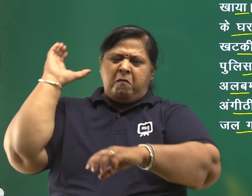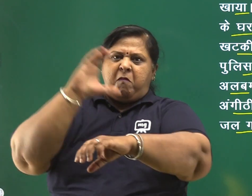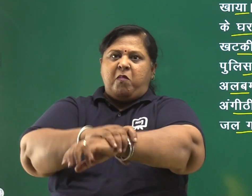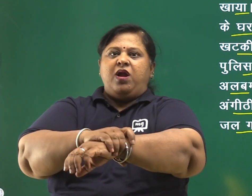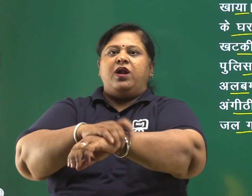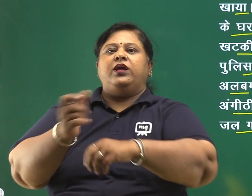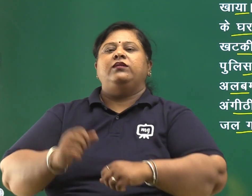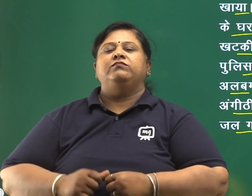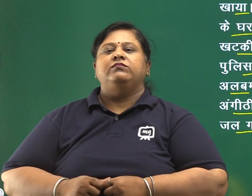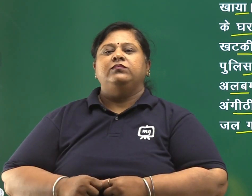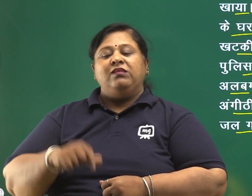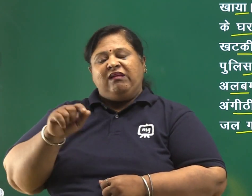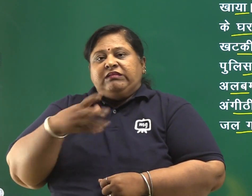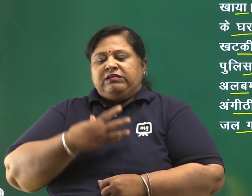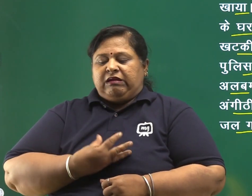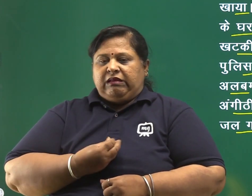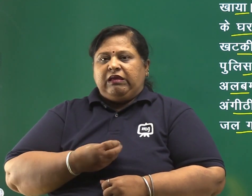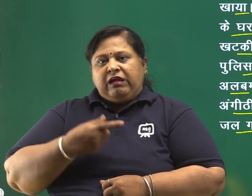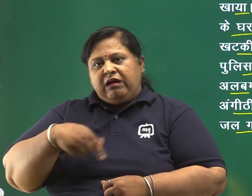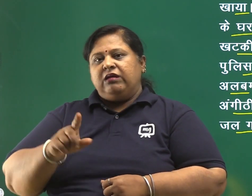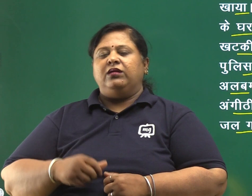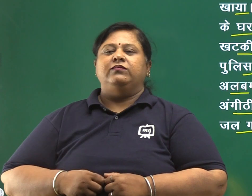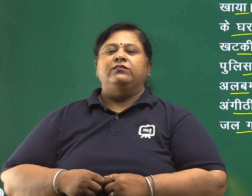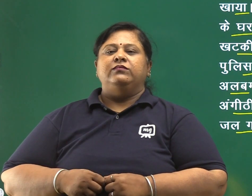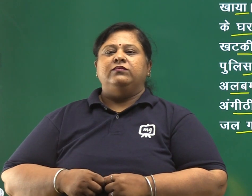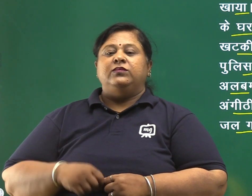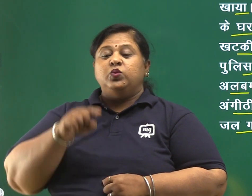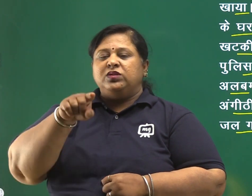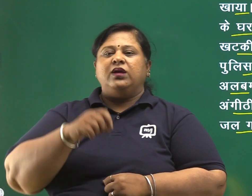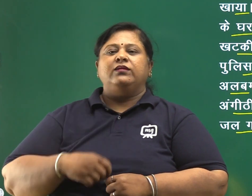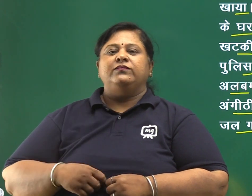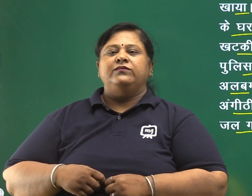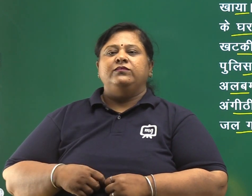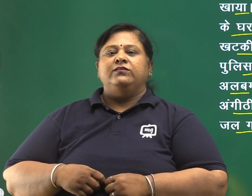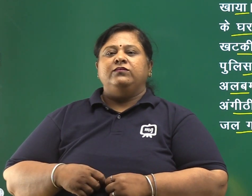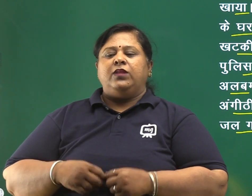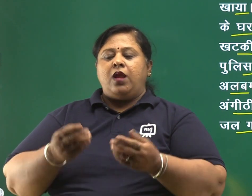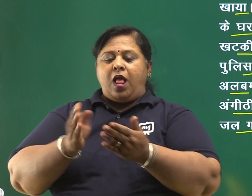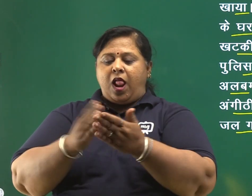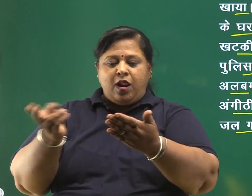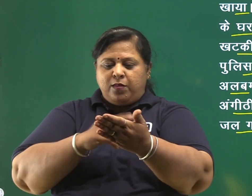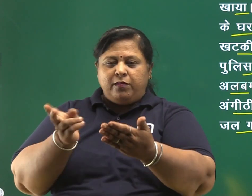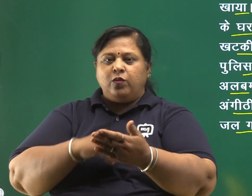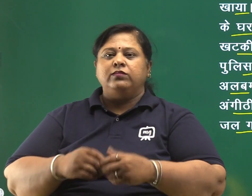पकड़ लेगी। इसी डर के कारण उसने एल्बम को